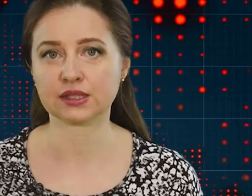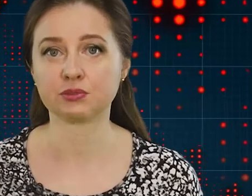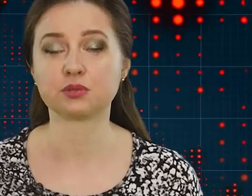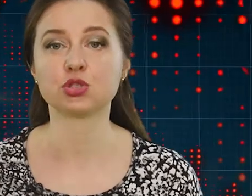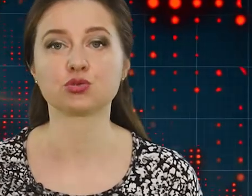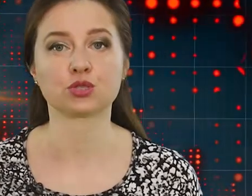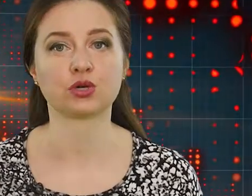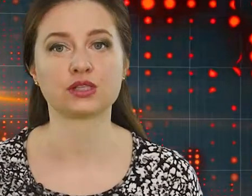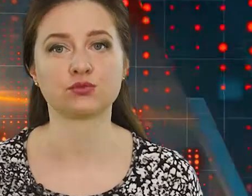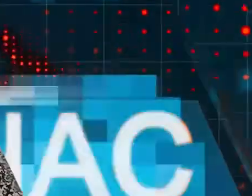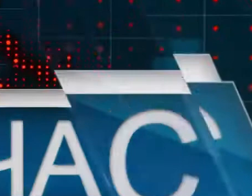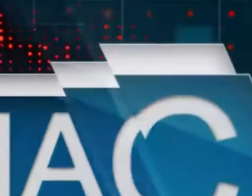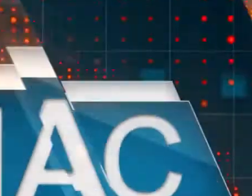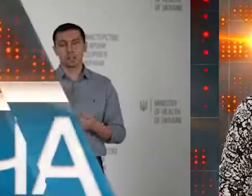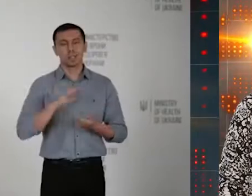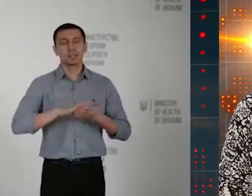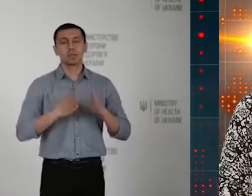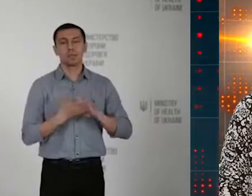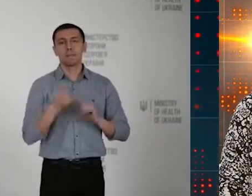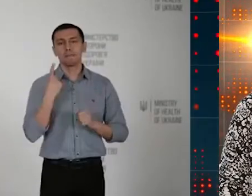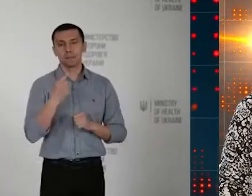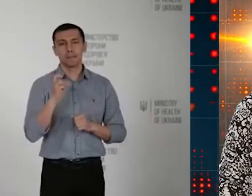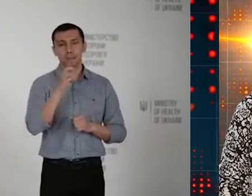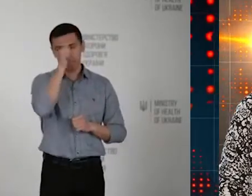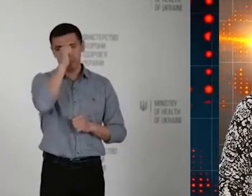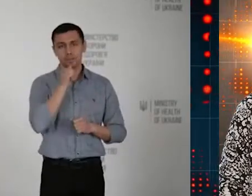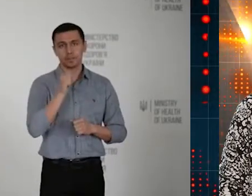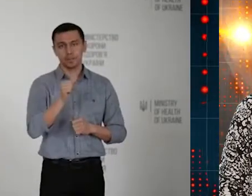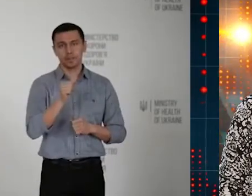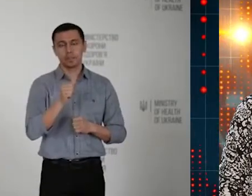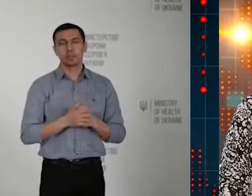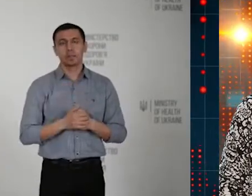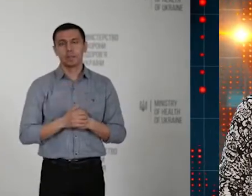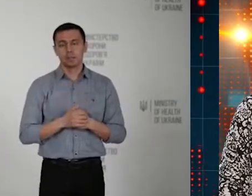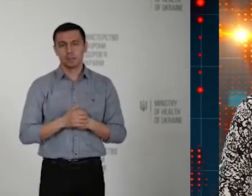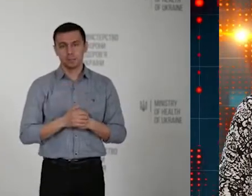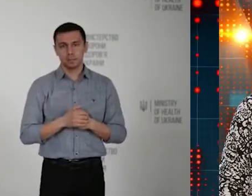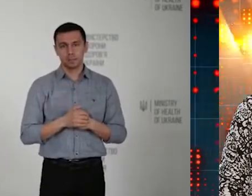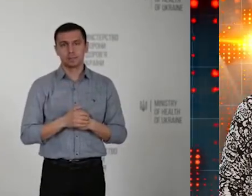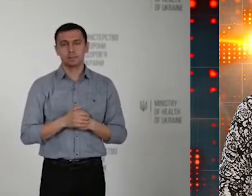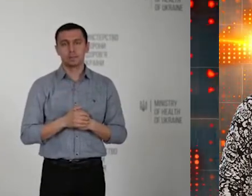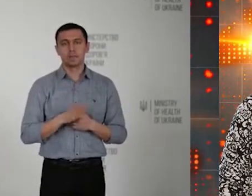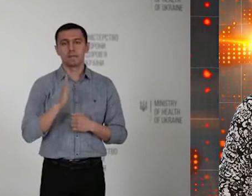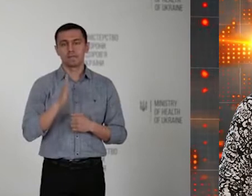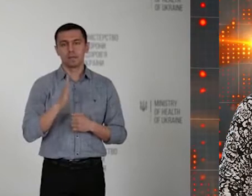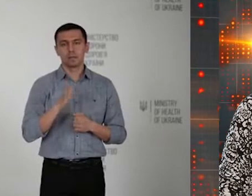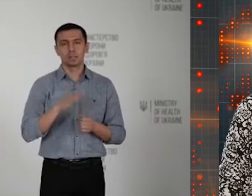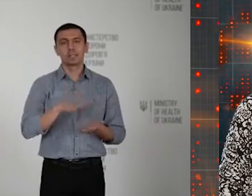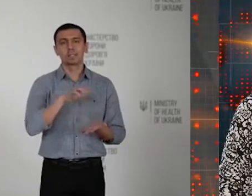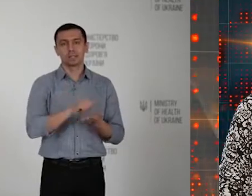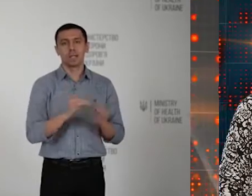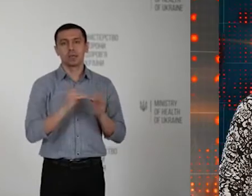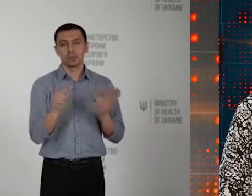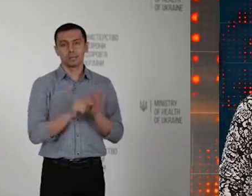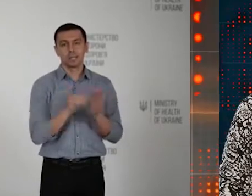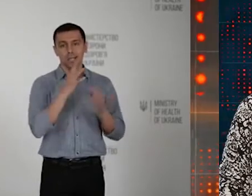вакцинації та епідемічної ситуації в Україні. За словами міністра охорони здоров'я, зараз значно зменшилася кількість захворілих в Івано-Франківській, Закарпатській